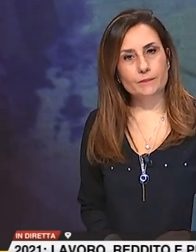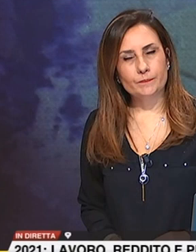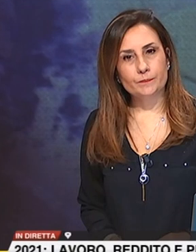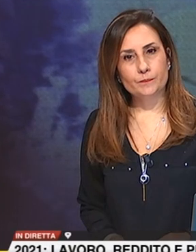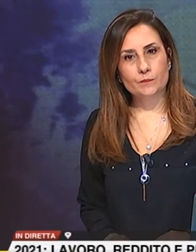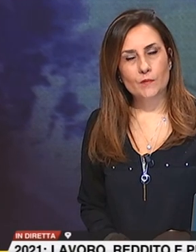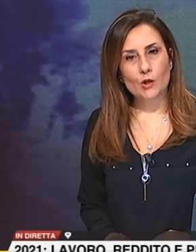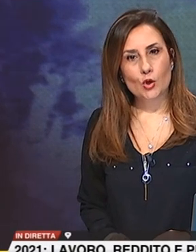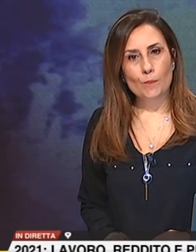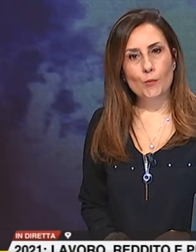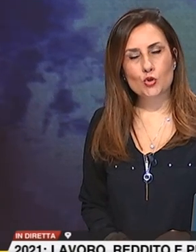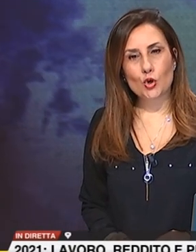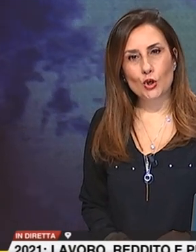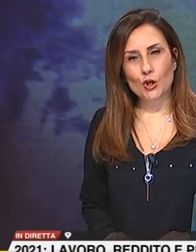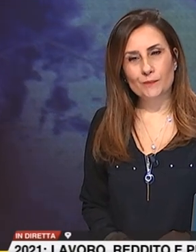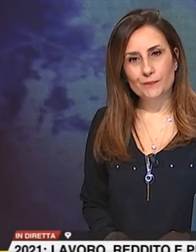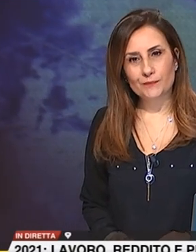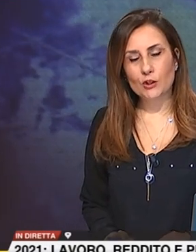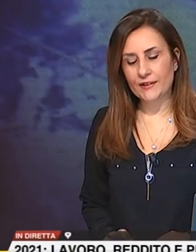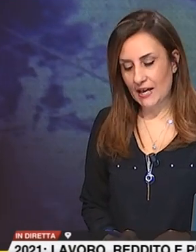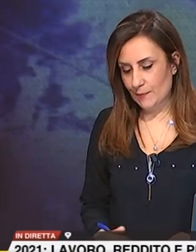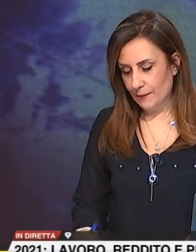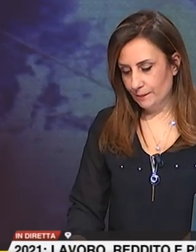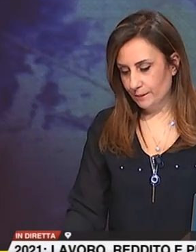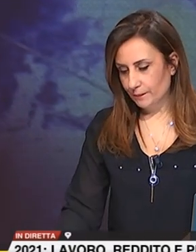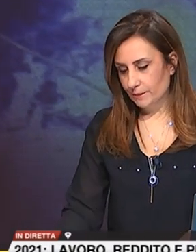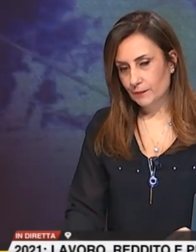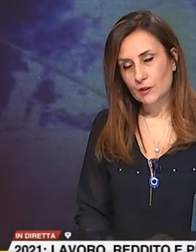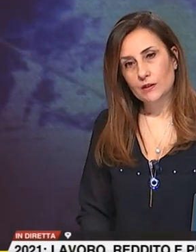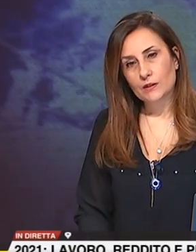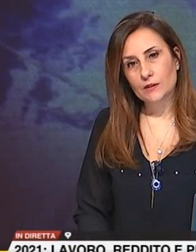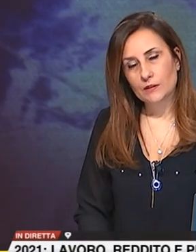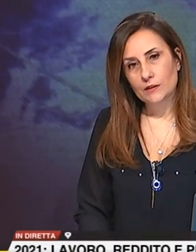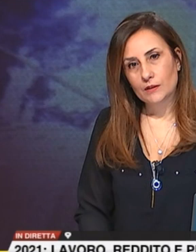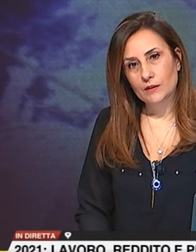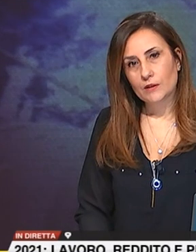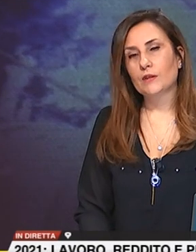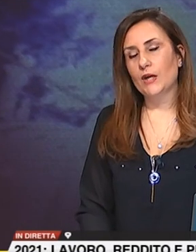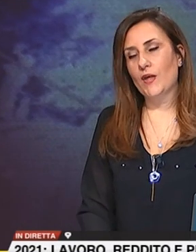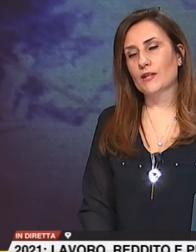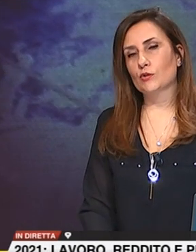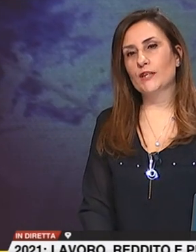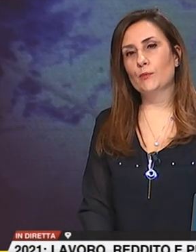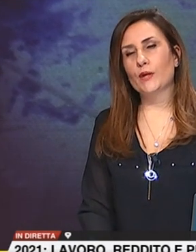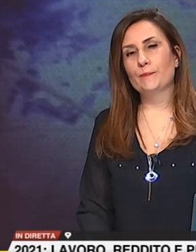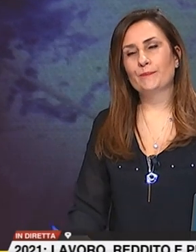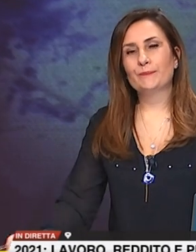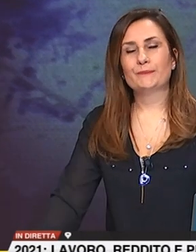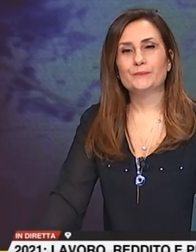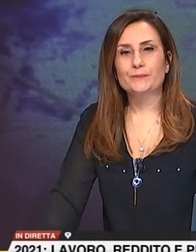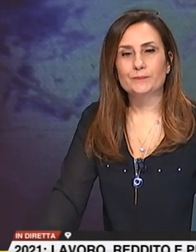telefonata. Sì. Buongiorno, da dove chiama? Siamo da Oderzo. Da Oderzo, dica